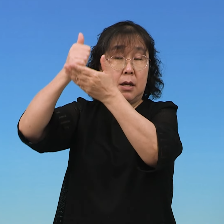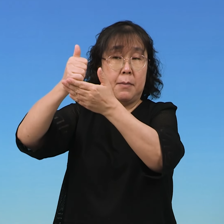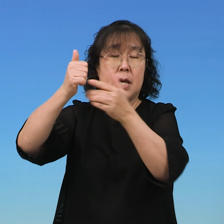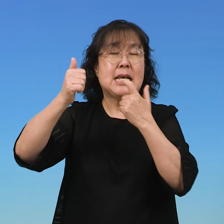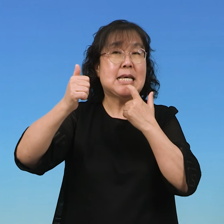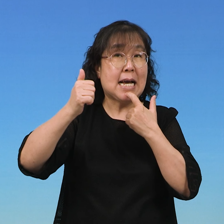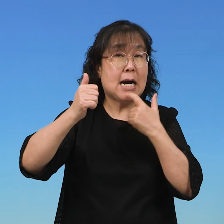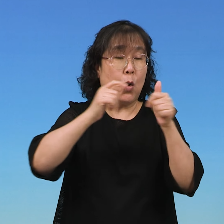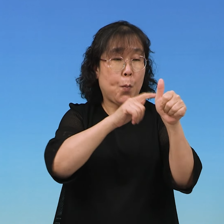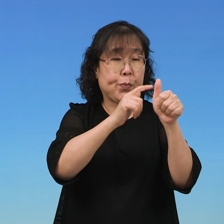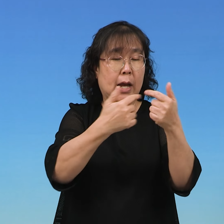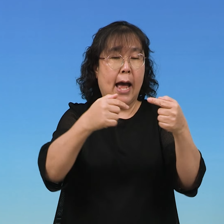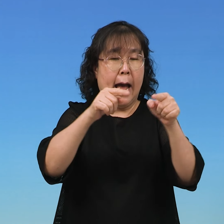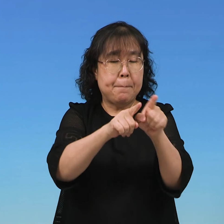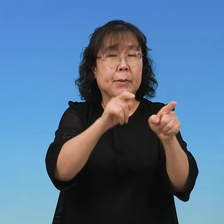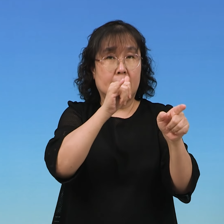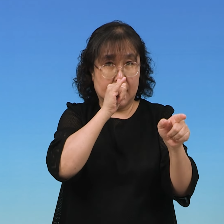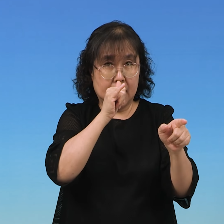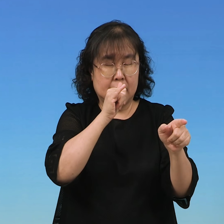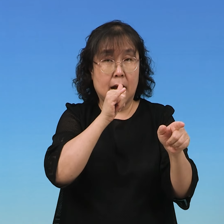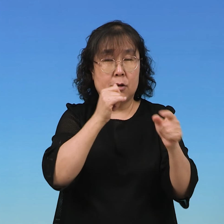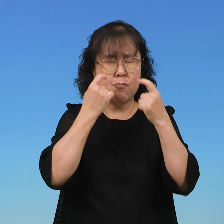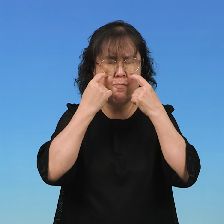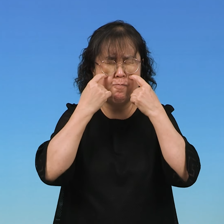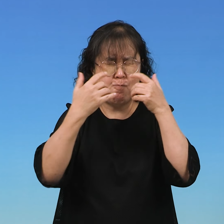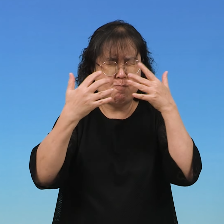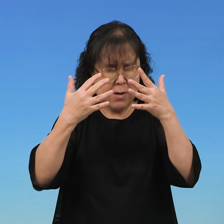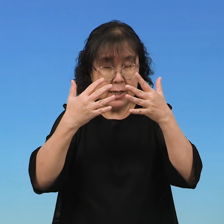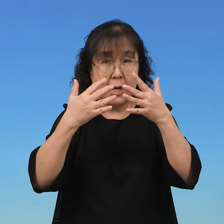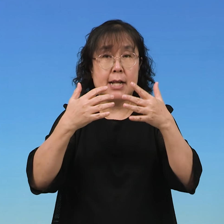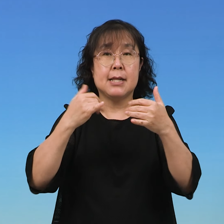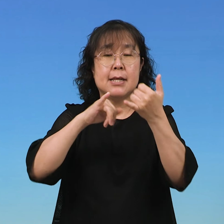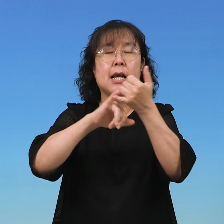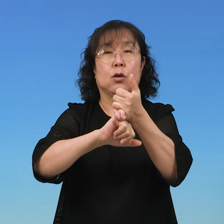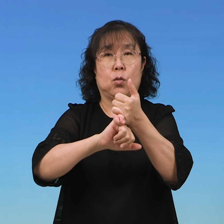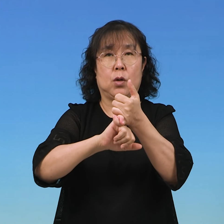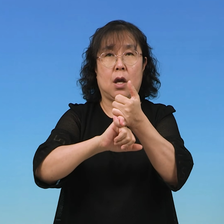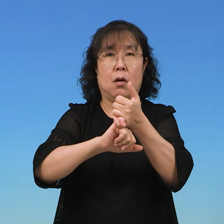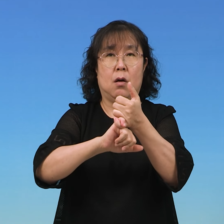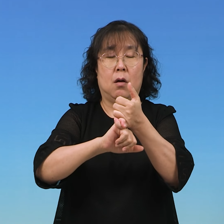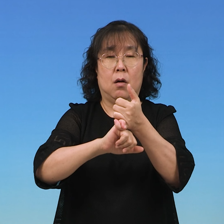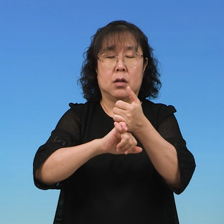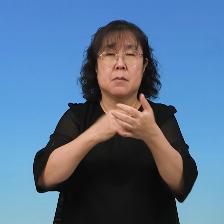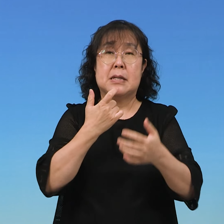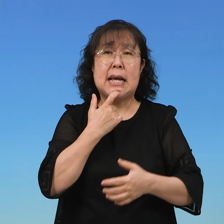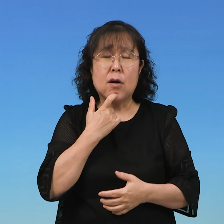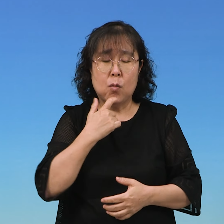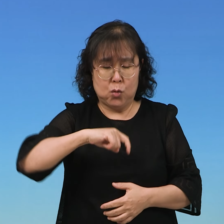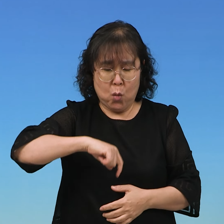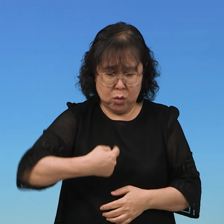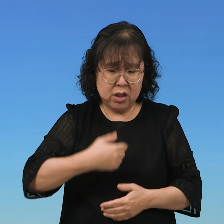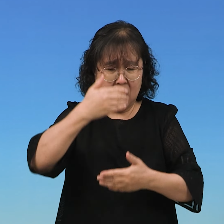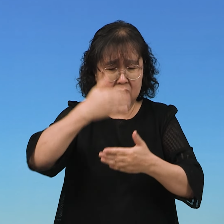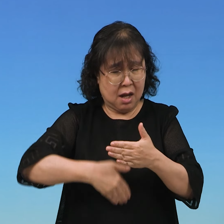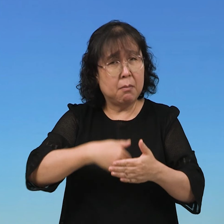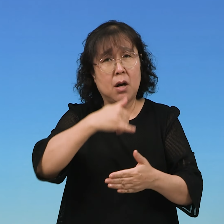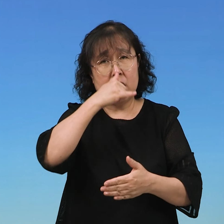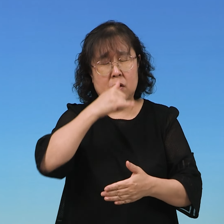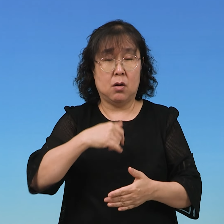얼마나 선명한 하나님의 축복의 메시지입니까? 지금 광야에 홀로 던져진 상태 아닙니까?